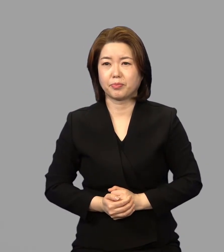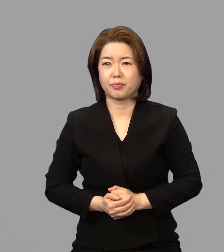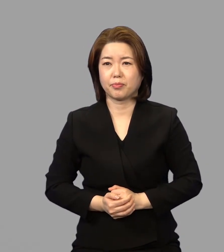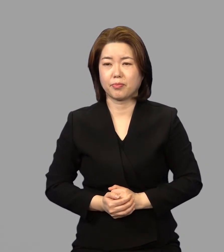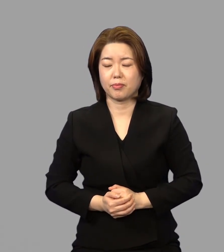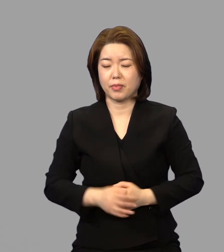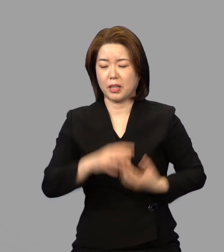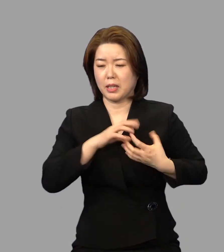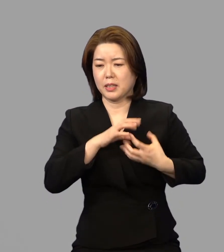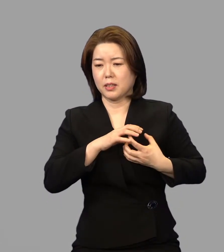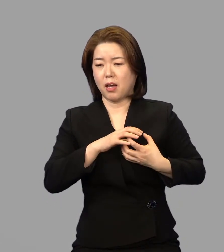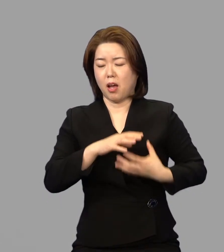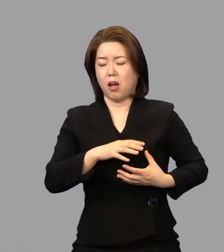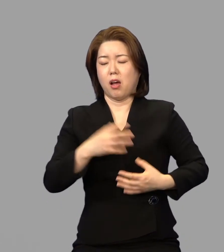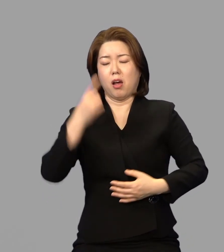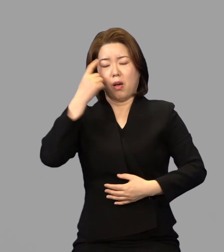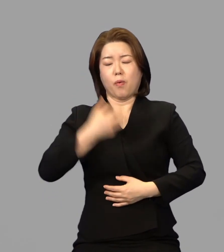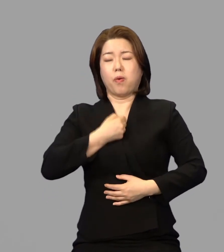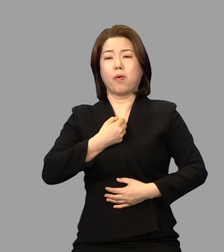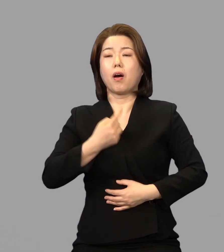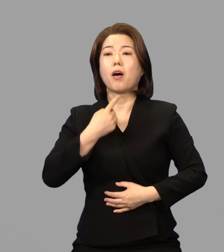심장 쇼크도 올 정도였어요.